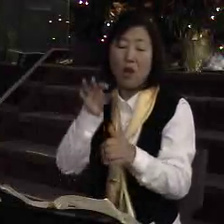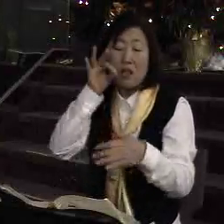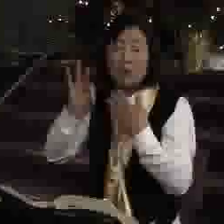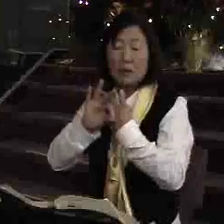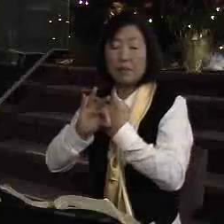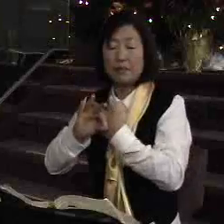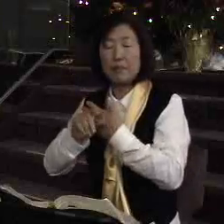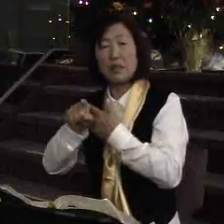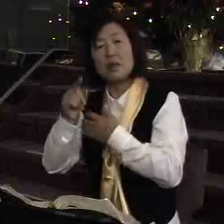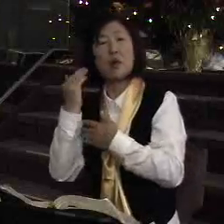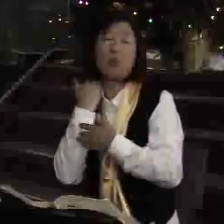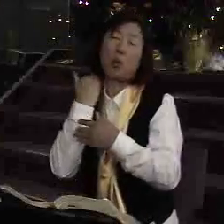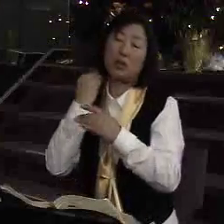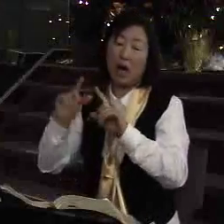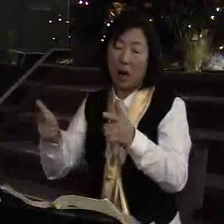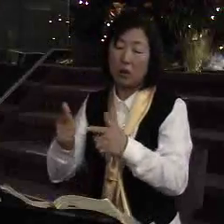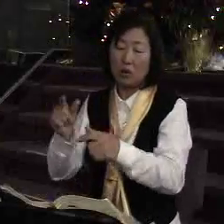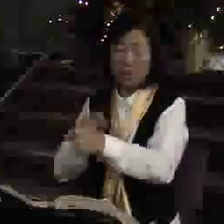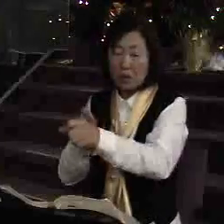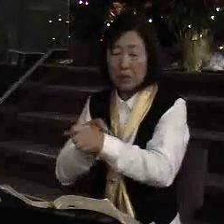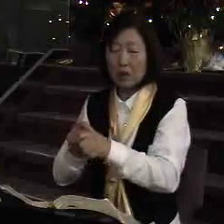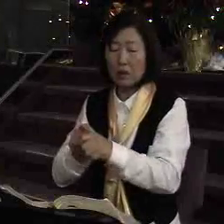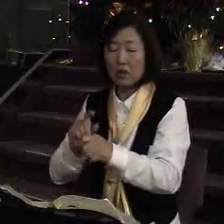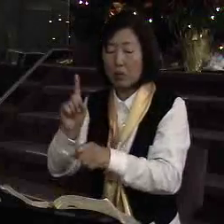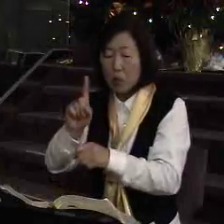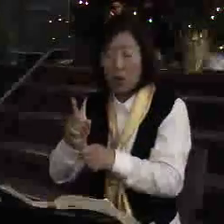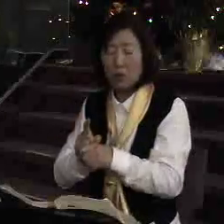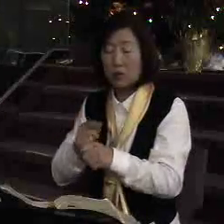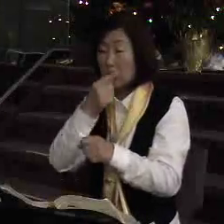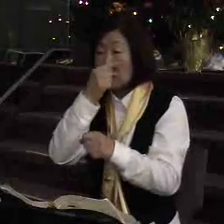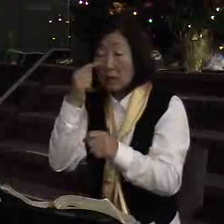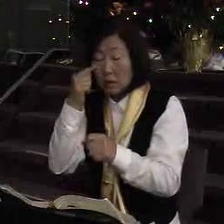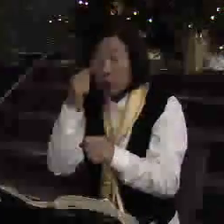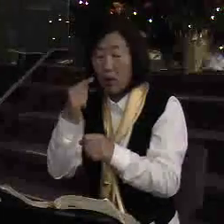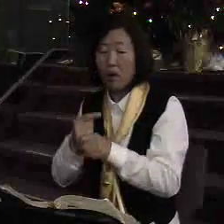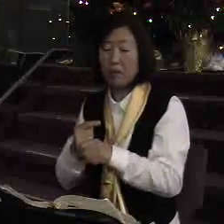왜냐하면은요, 이 보지 않고 우리가 특별한 무슨 증거